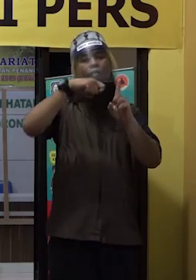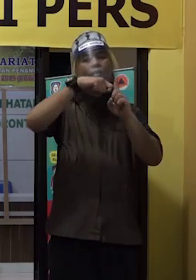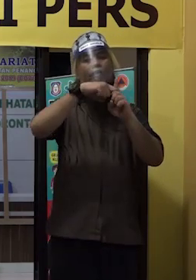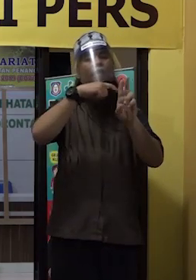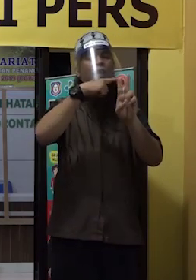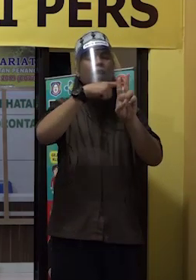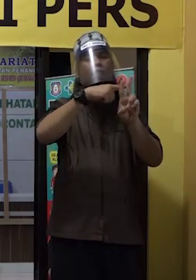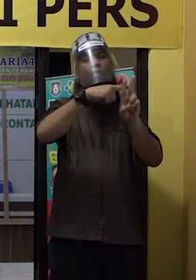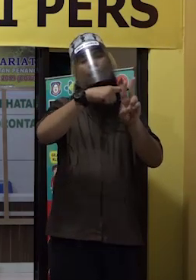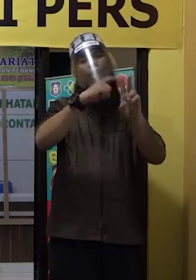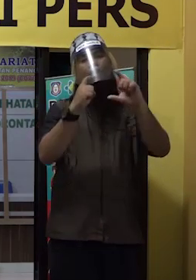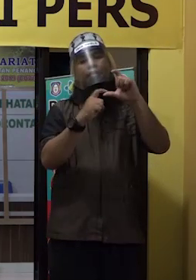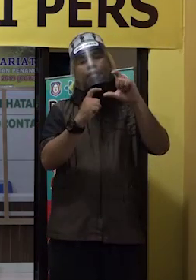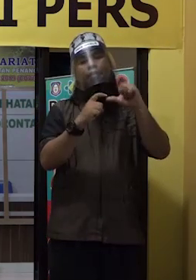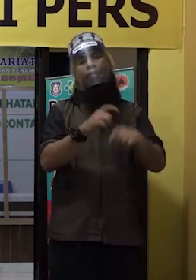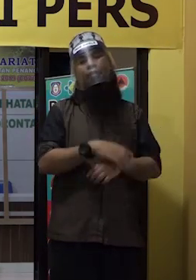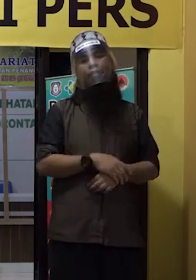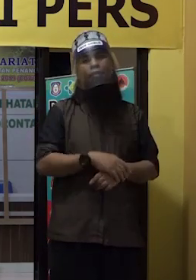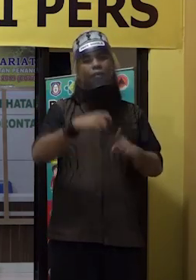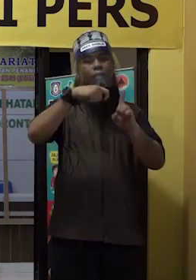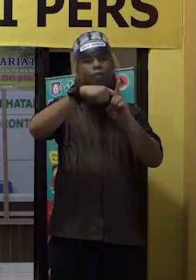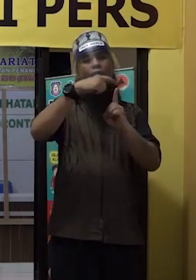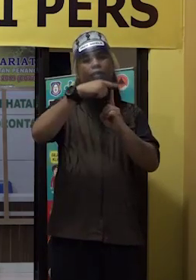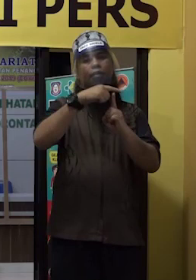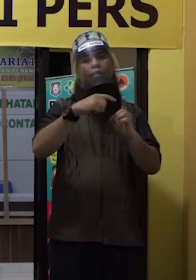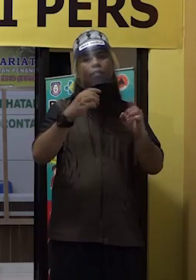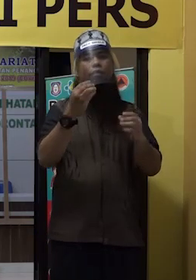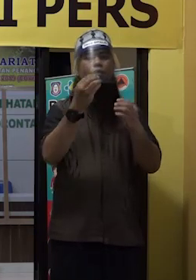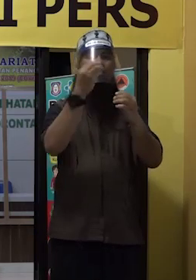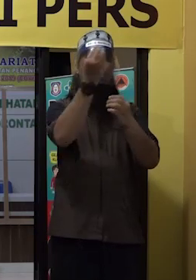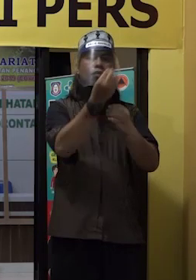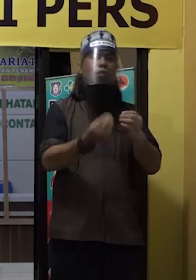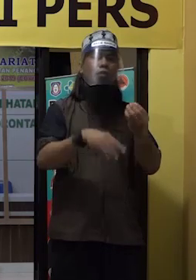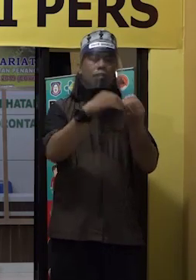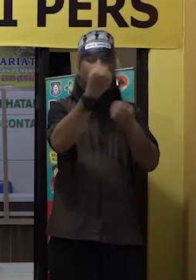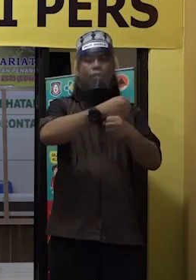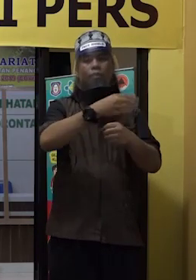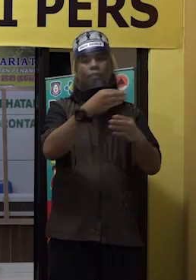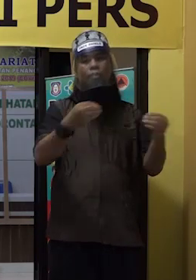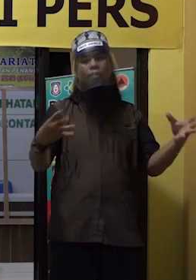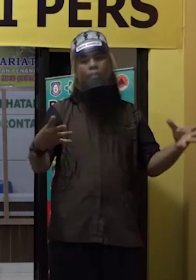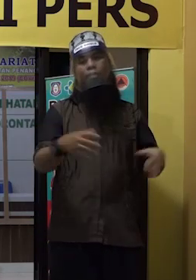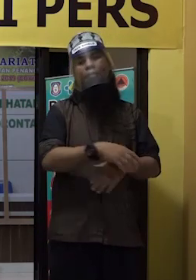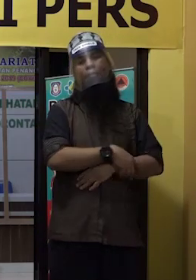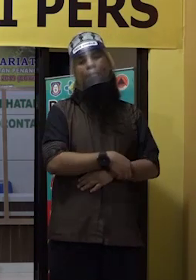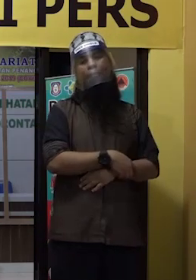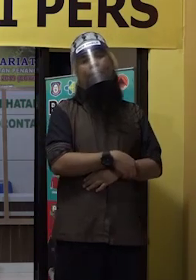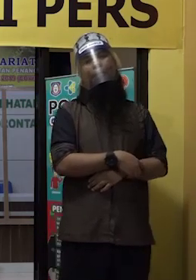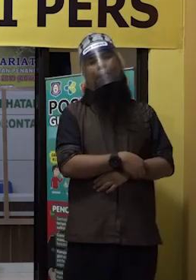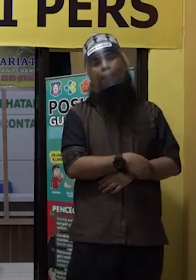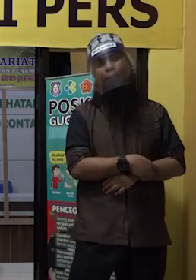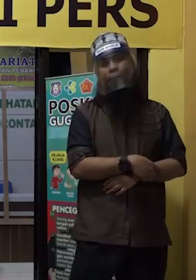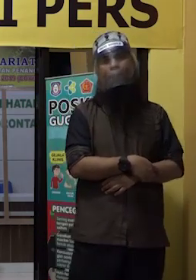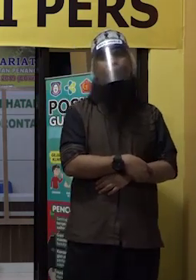Selatan, Kecamatan Kota Timur, Kota Gorontalo. Pasien 235 ini juga merupakan